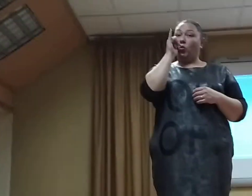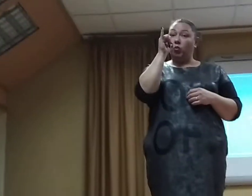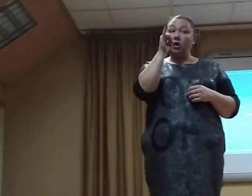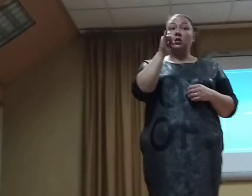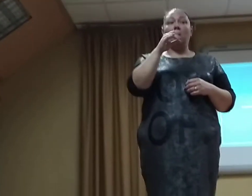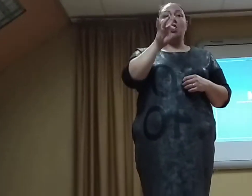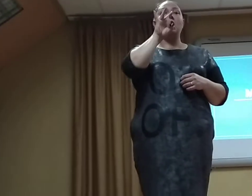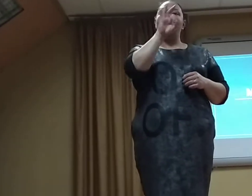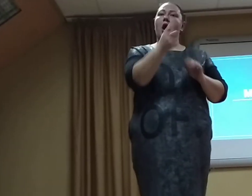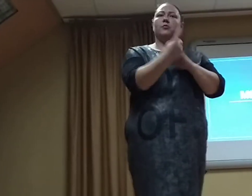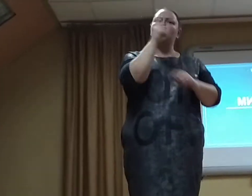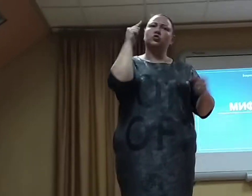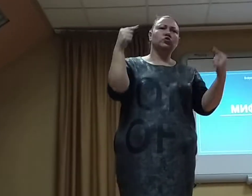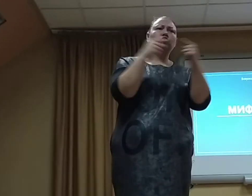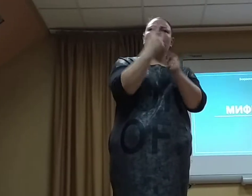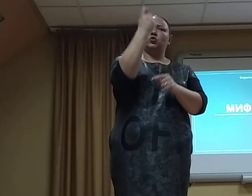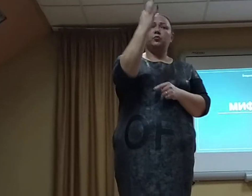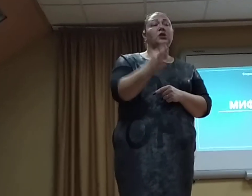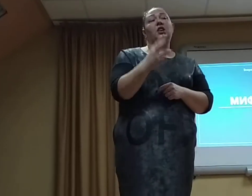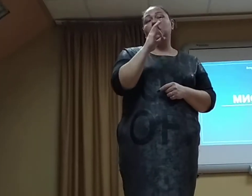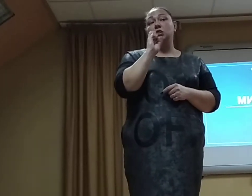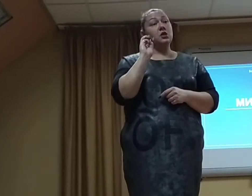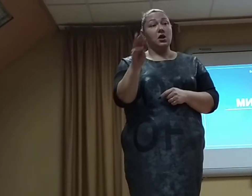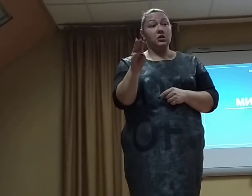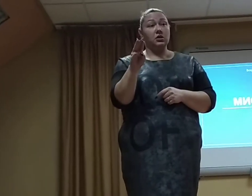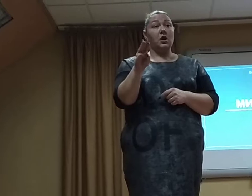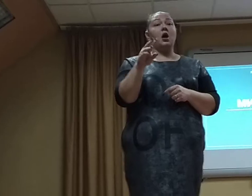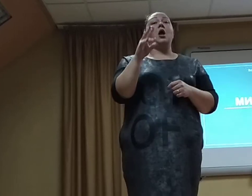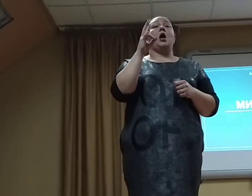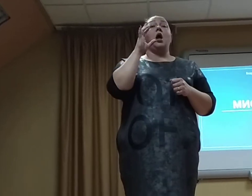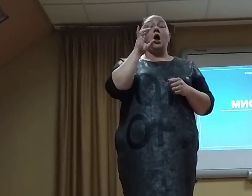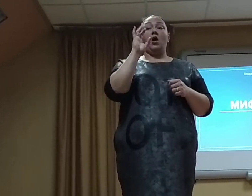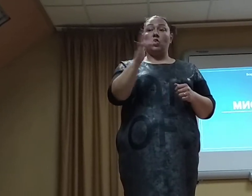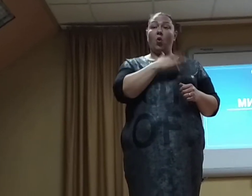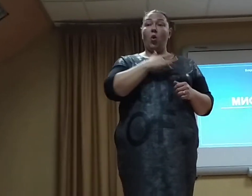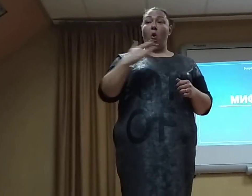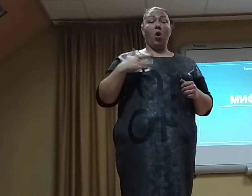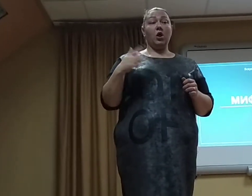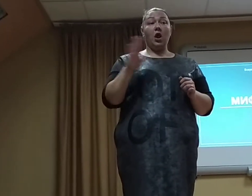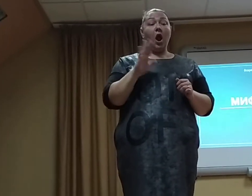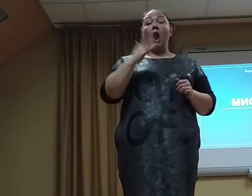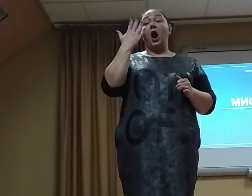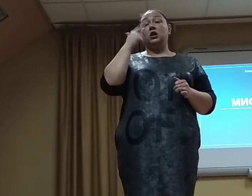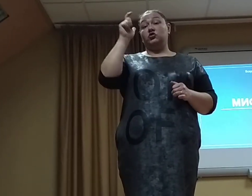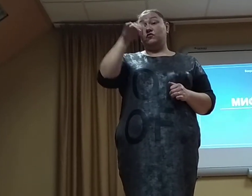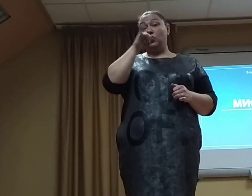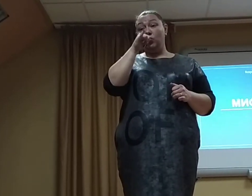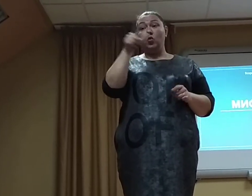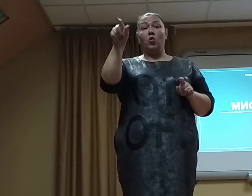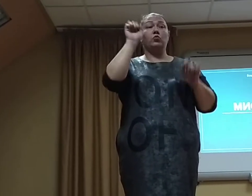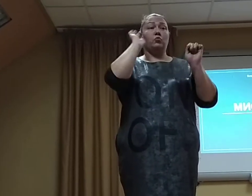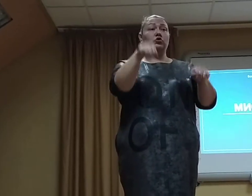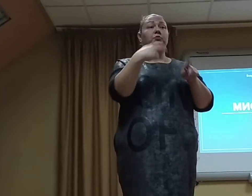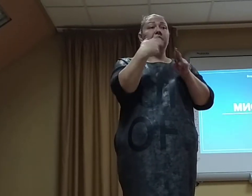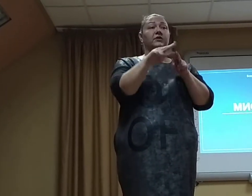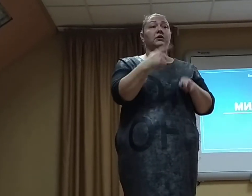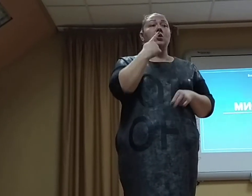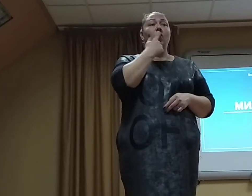вдыхаете сигаретами, оседают не только на легкие, но еще и на языке, глотке, гортани. И поэтому